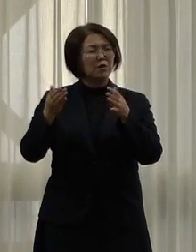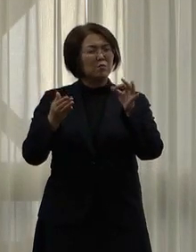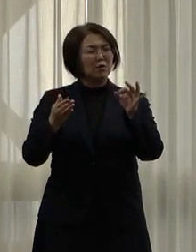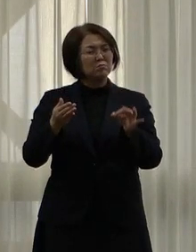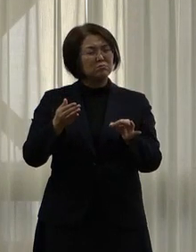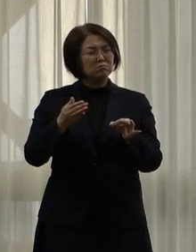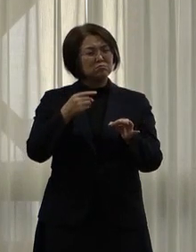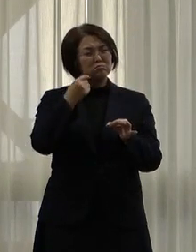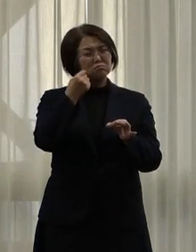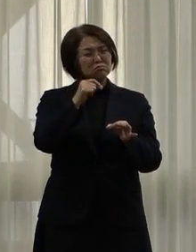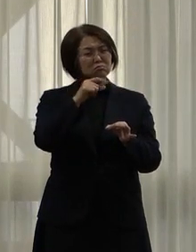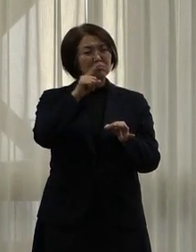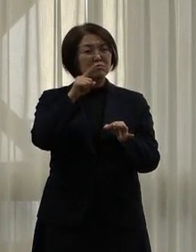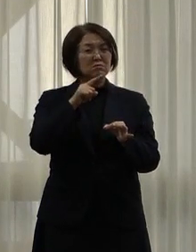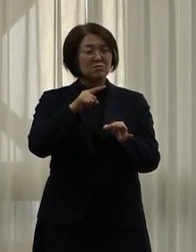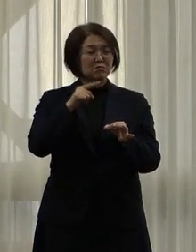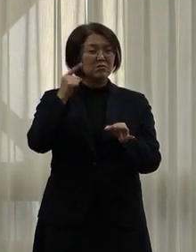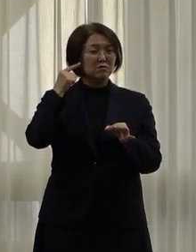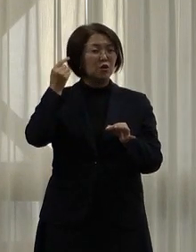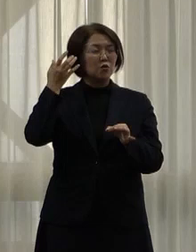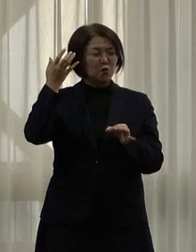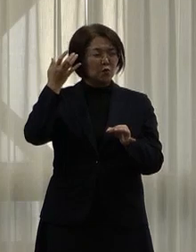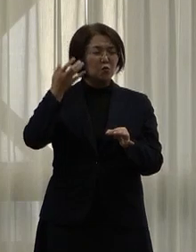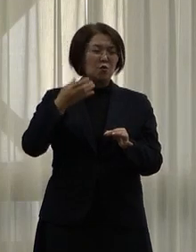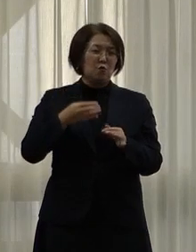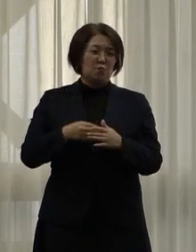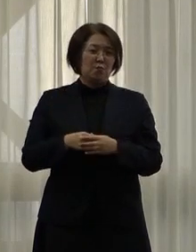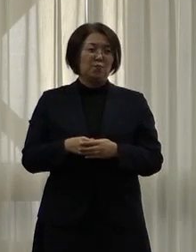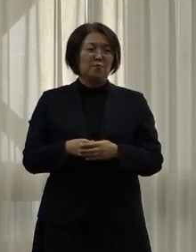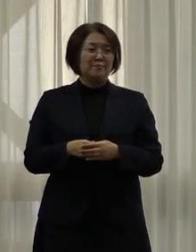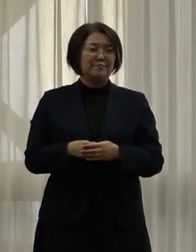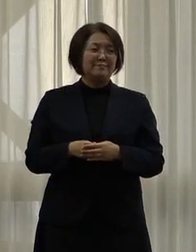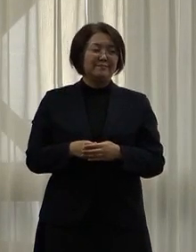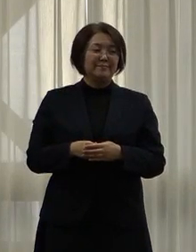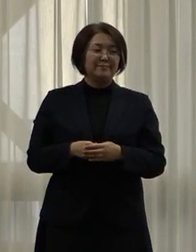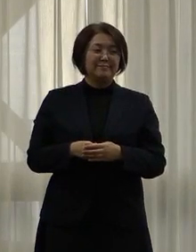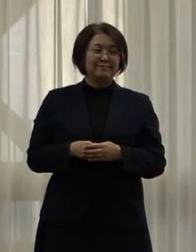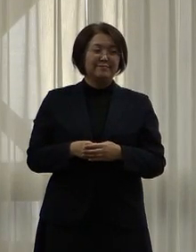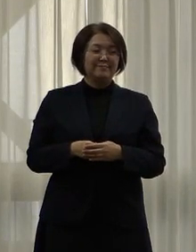とは今のところ感覚ですがね、思ってますけども。